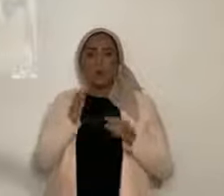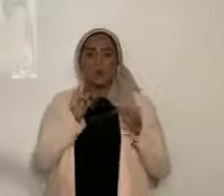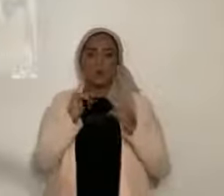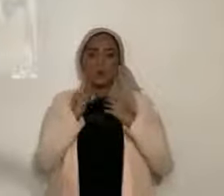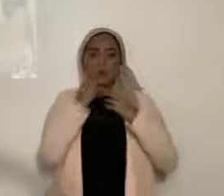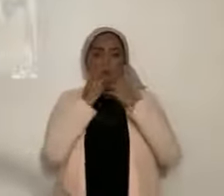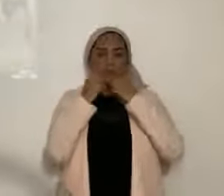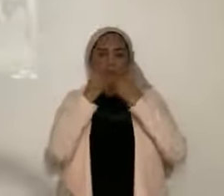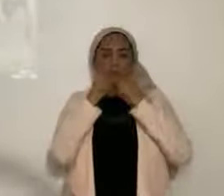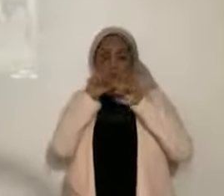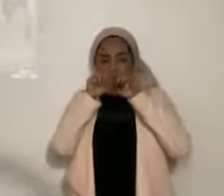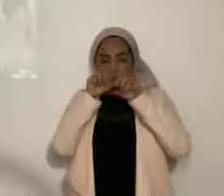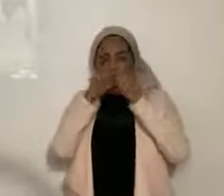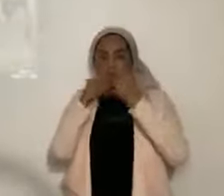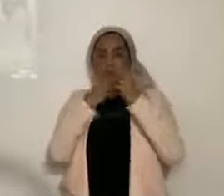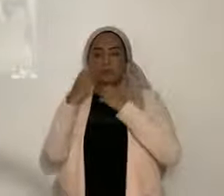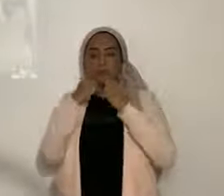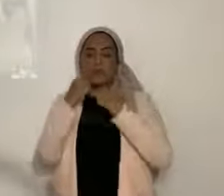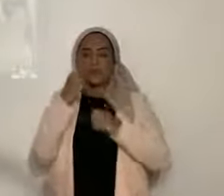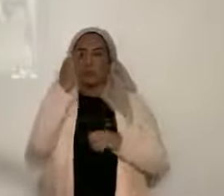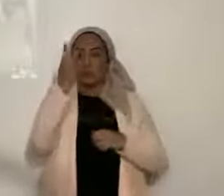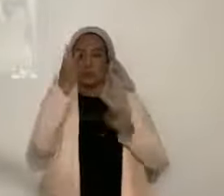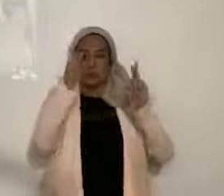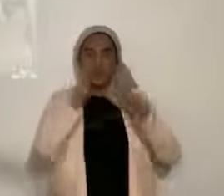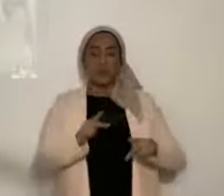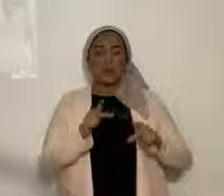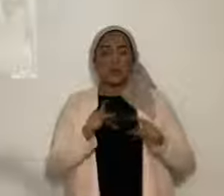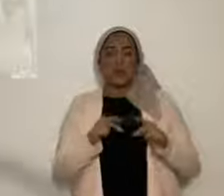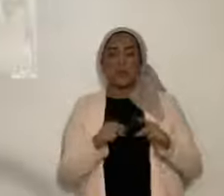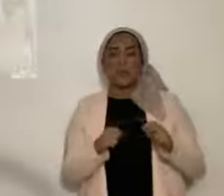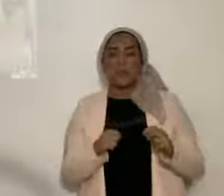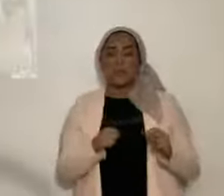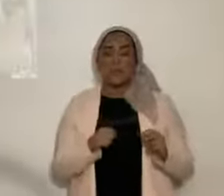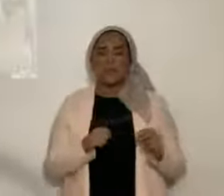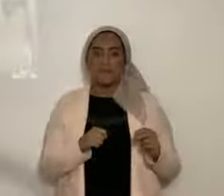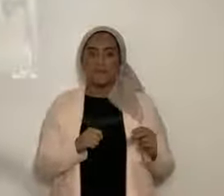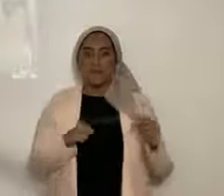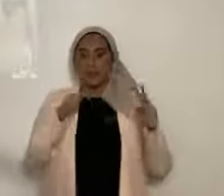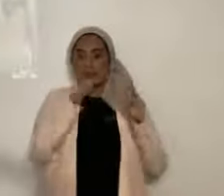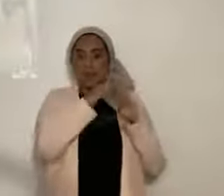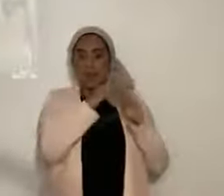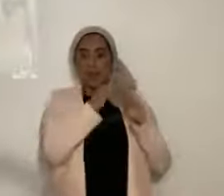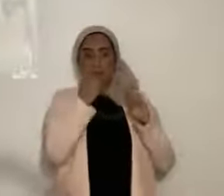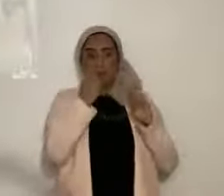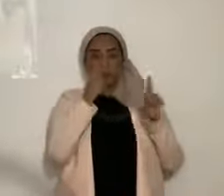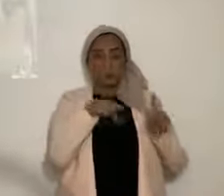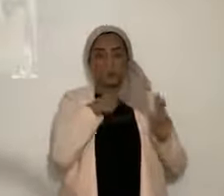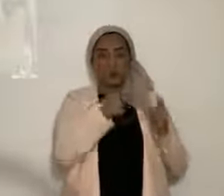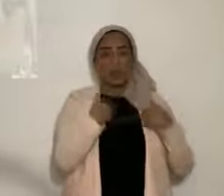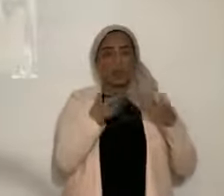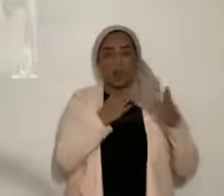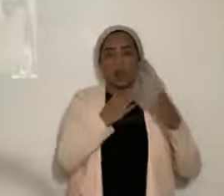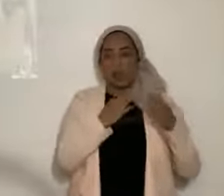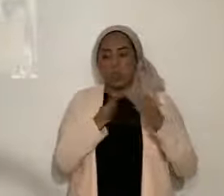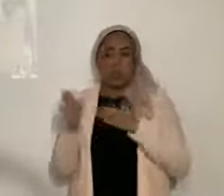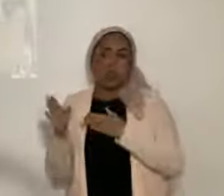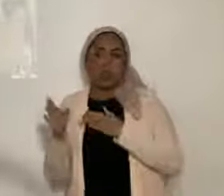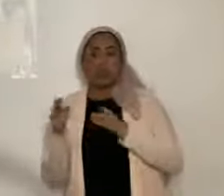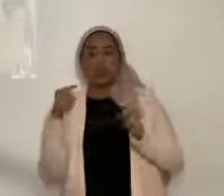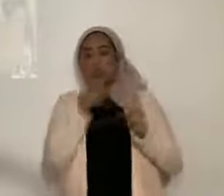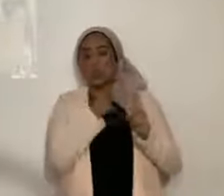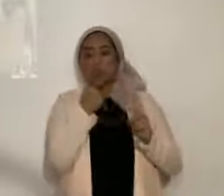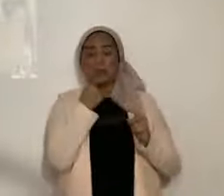son Himeneo y Fileto, cuando menos eran dos. Vean el 18, que se desviaron de la verdad, diciendo que